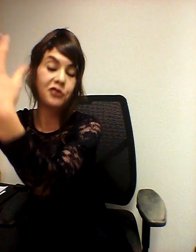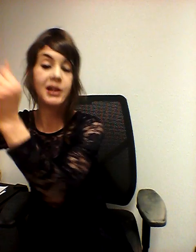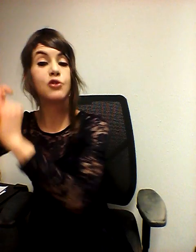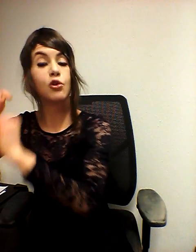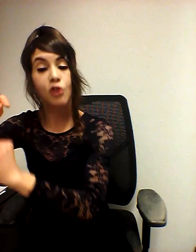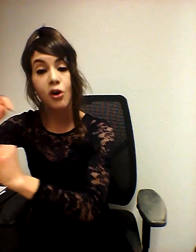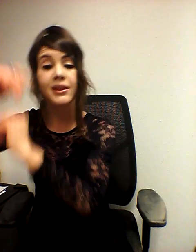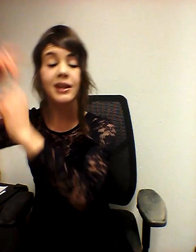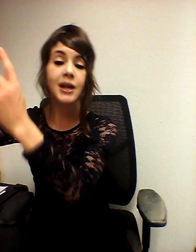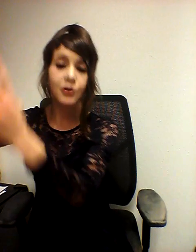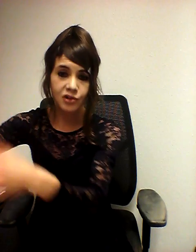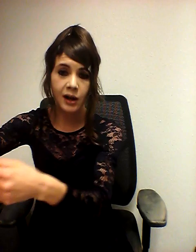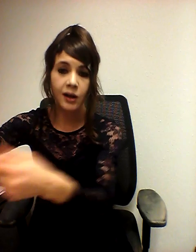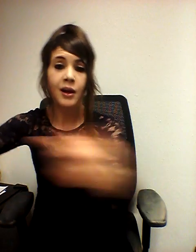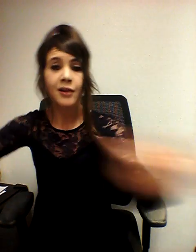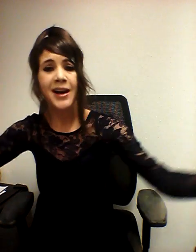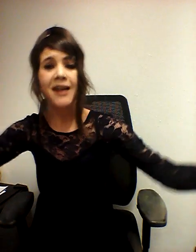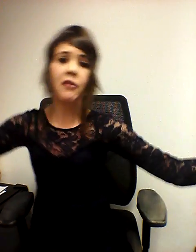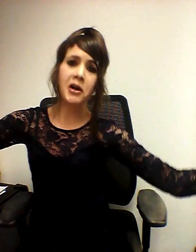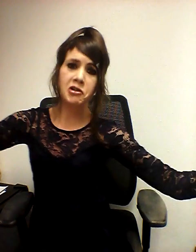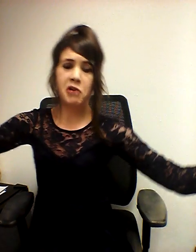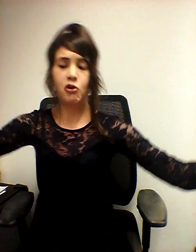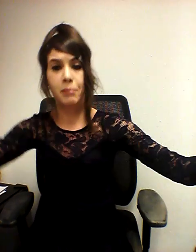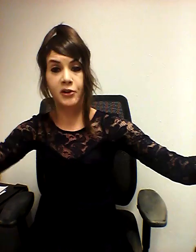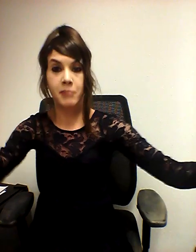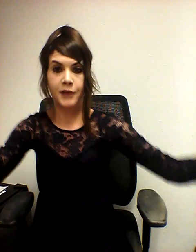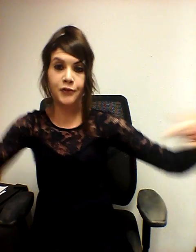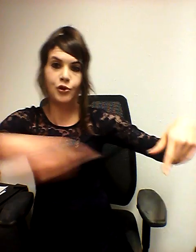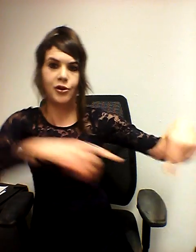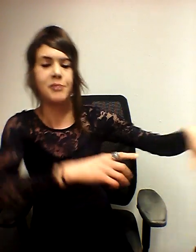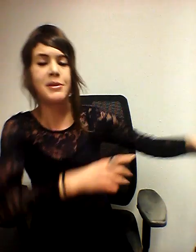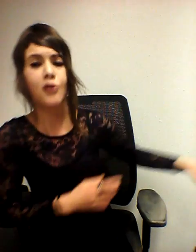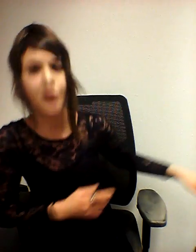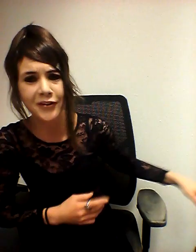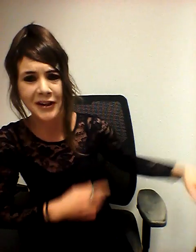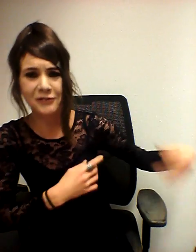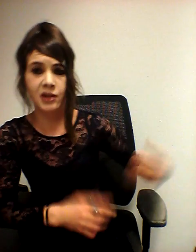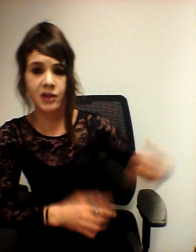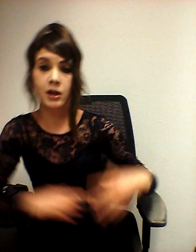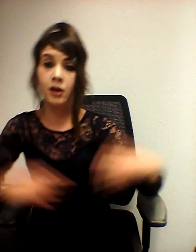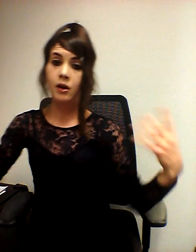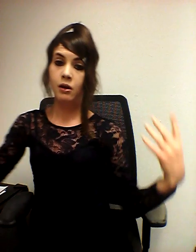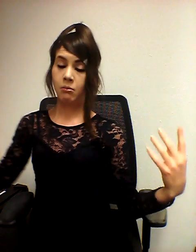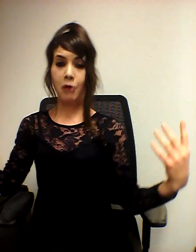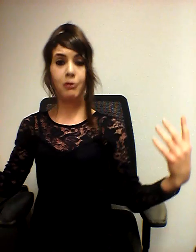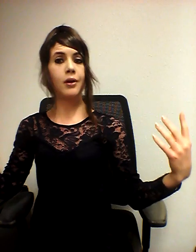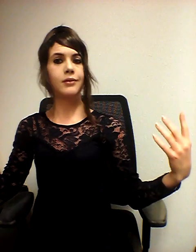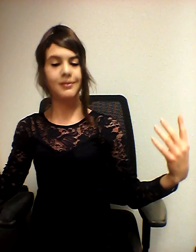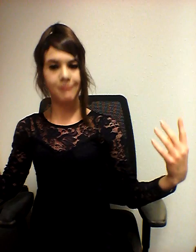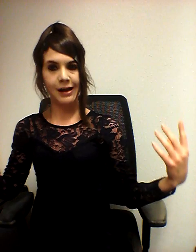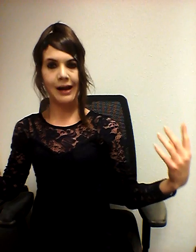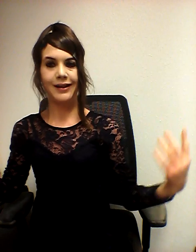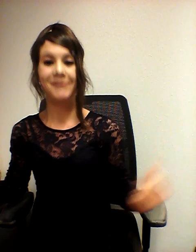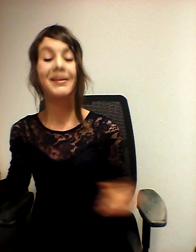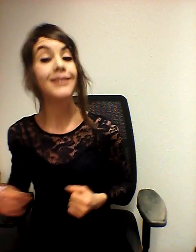lysosomen in jouw cellen naar andere celc zoals de mitochondriën van je cellen mogelijk te maken dat